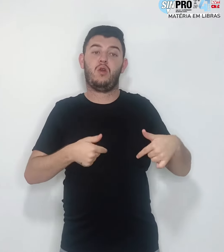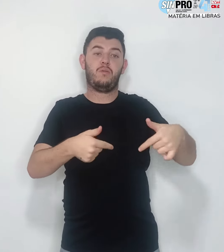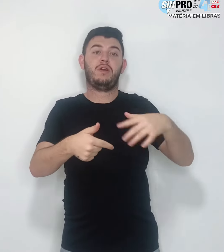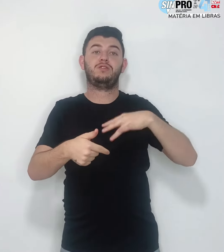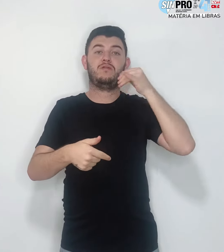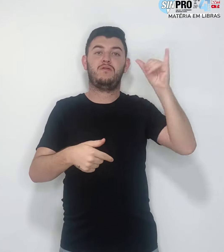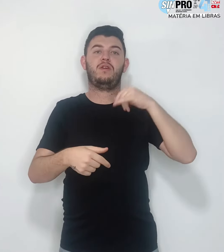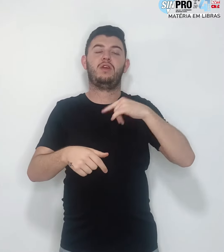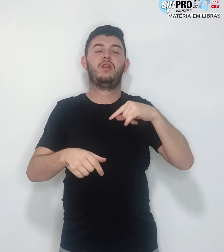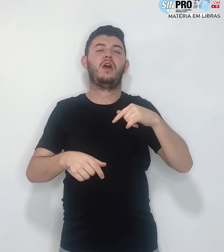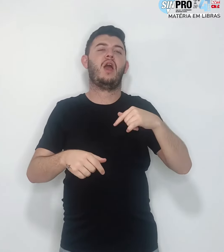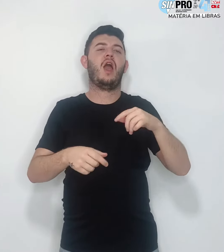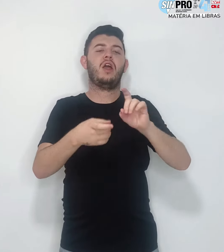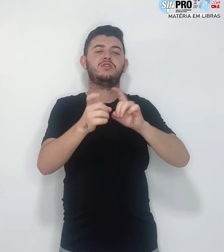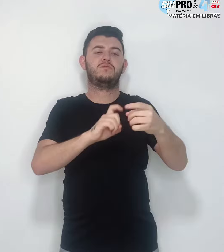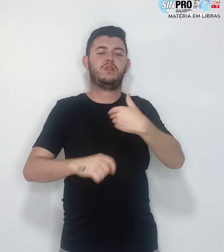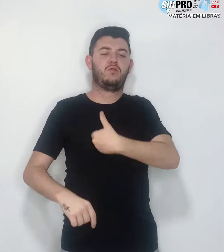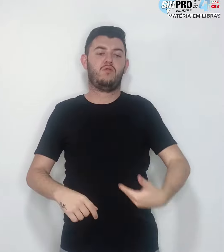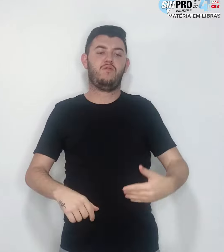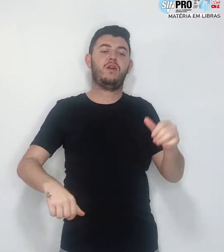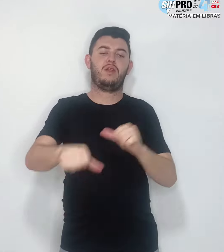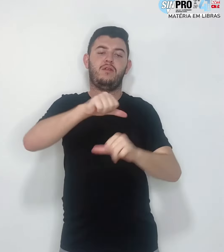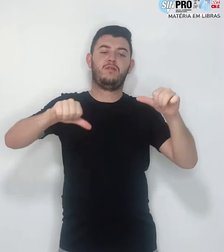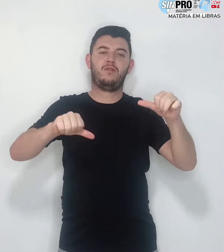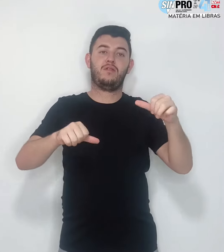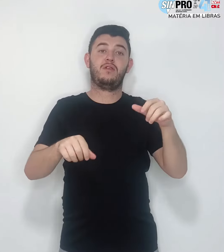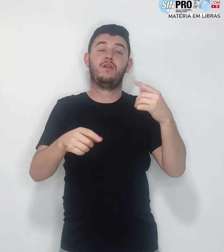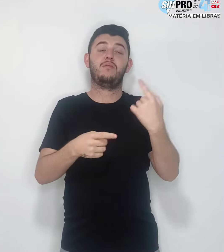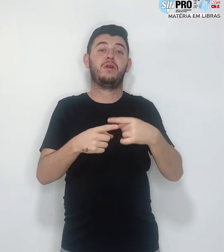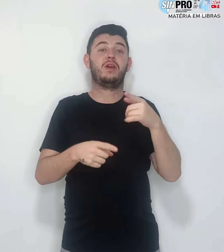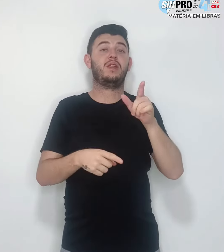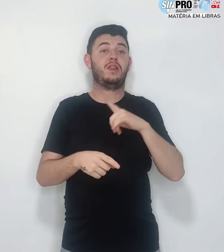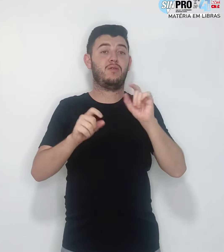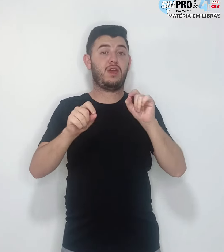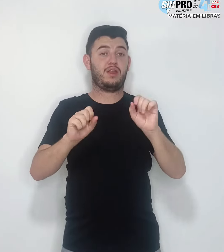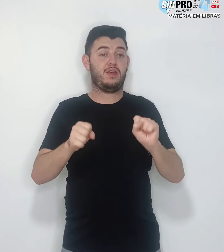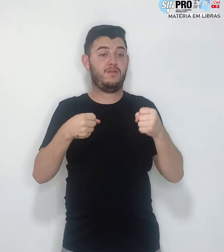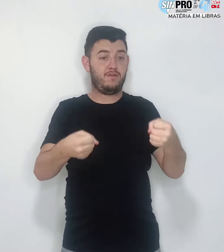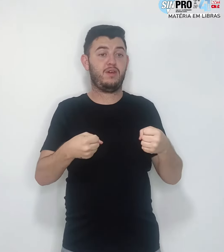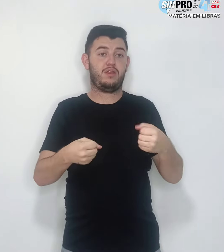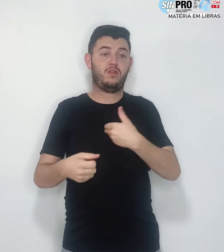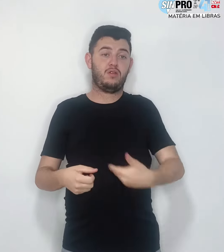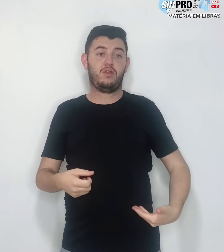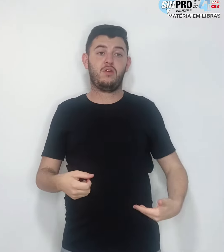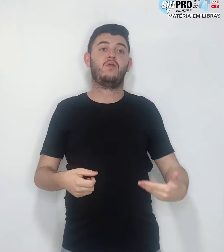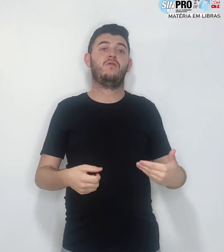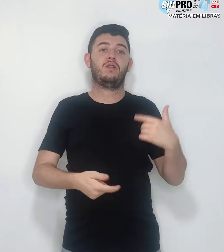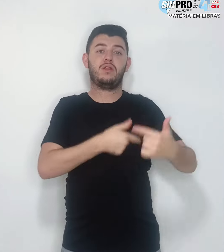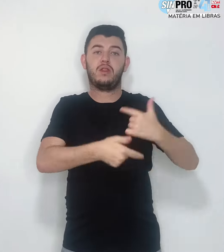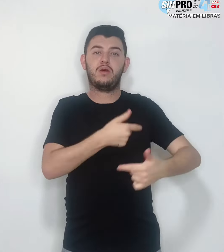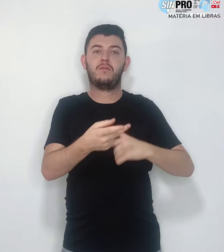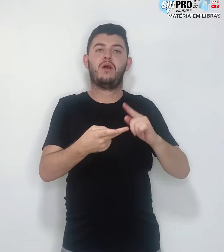O fortalecimento e a defesa da campanha tributar os super ricos e a revisão da lei de gestão